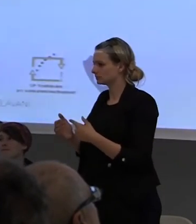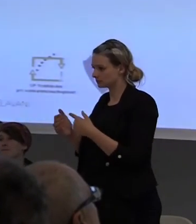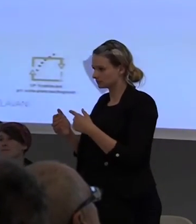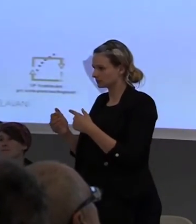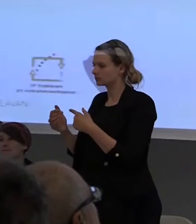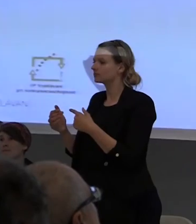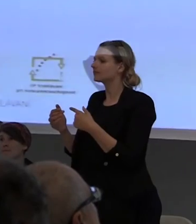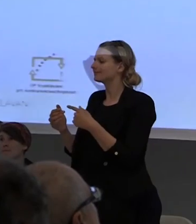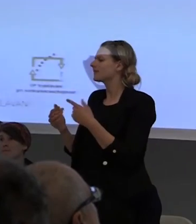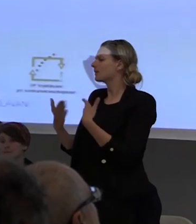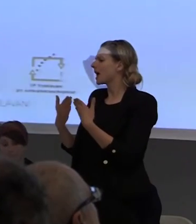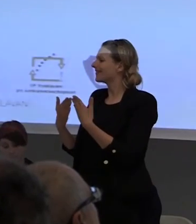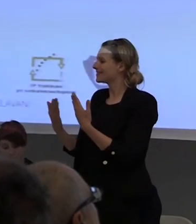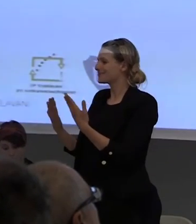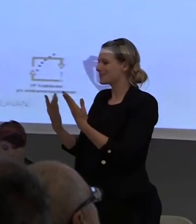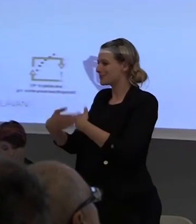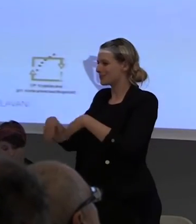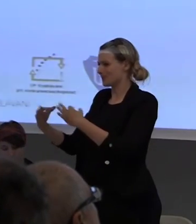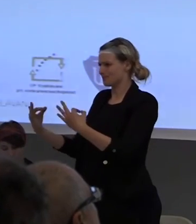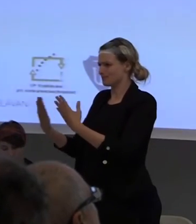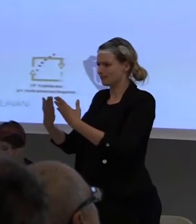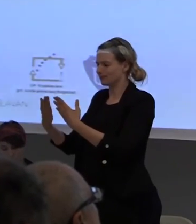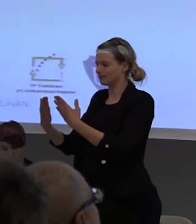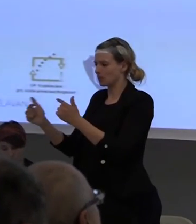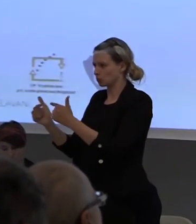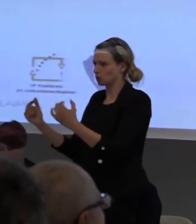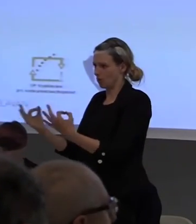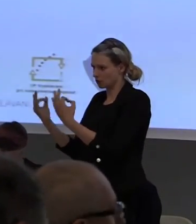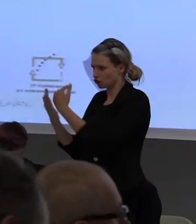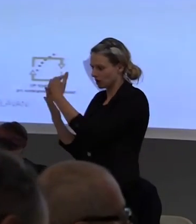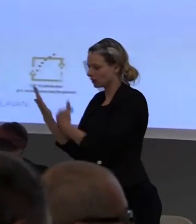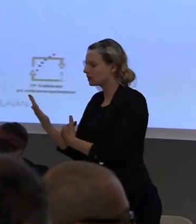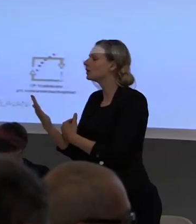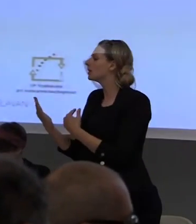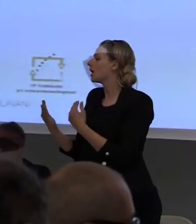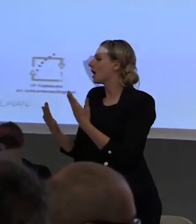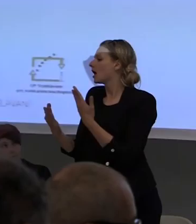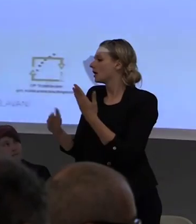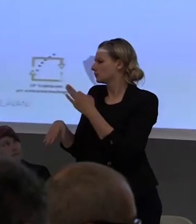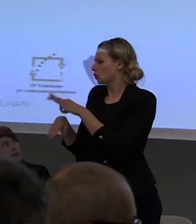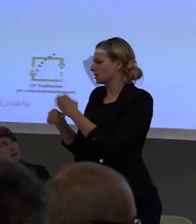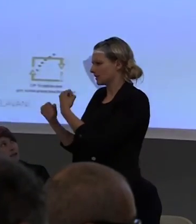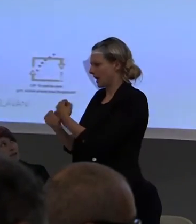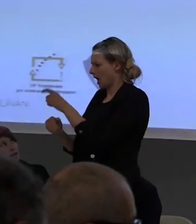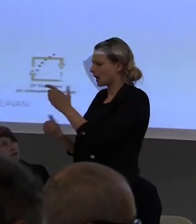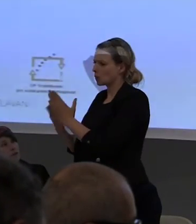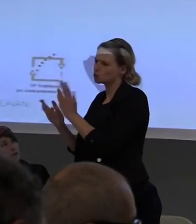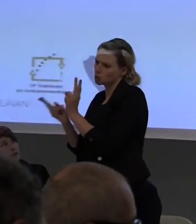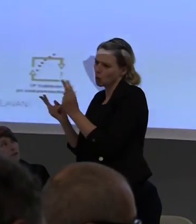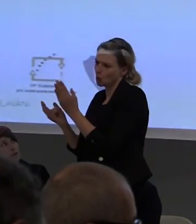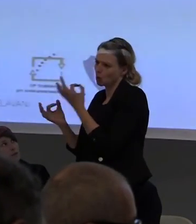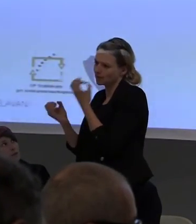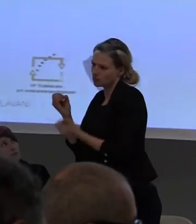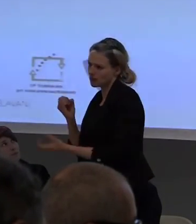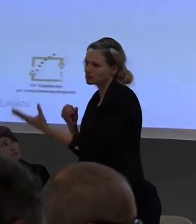se snažili všechny produkty, výstupy projektu designovat tak, aby